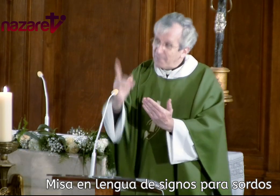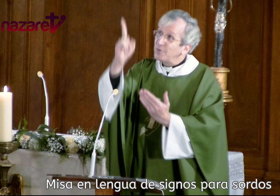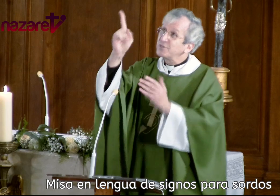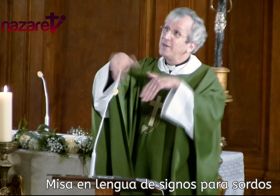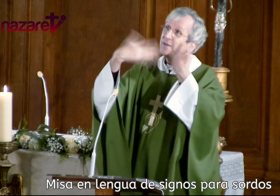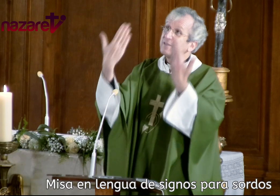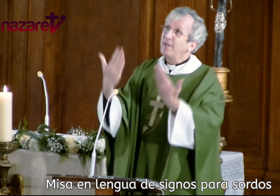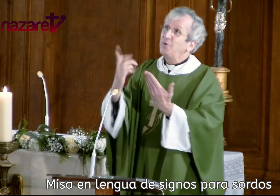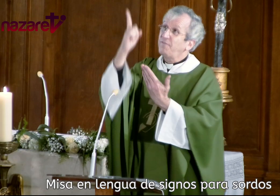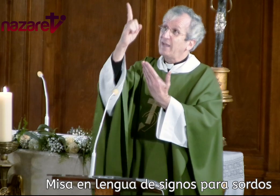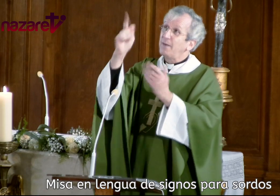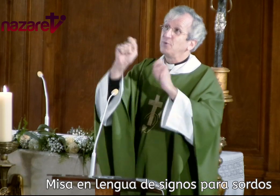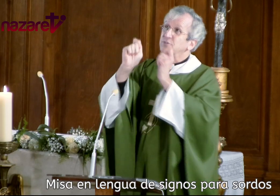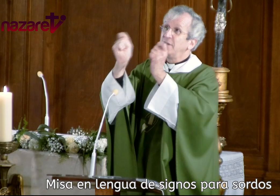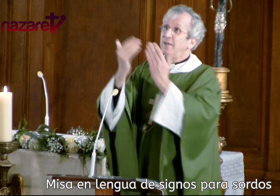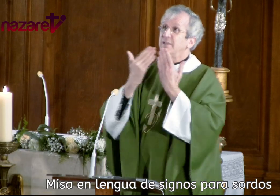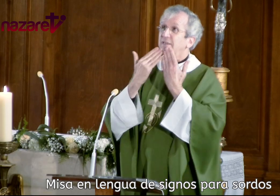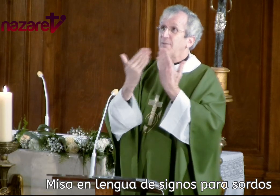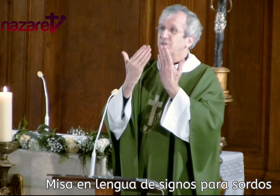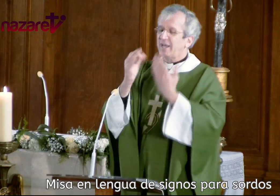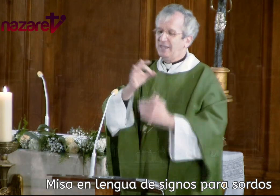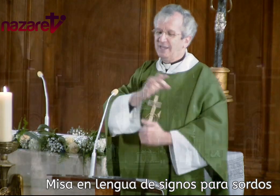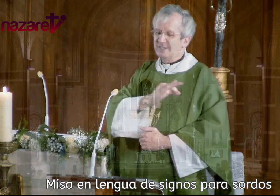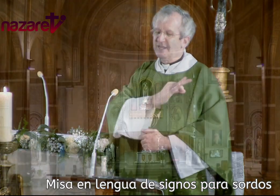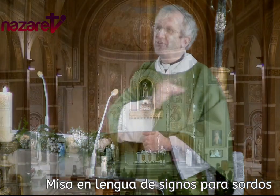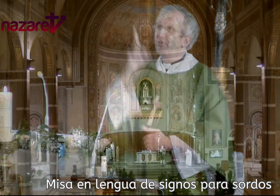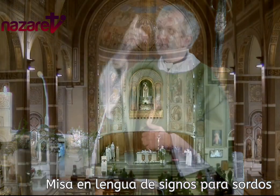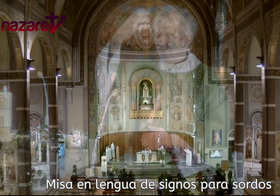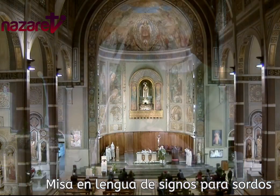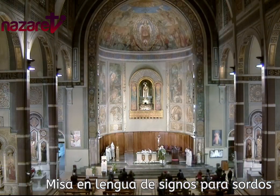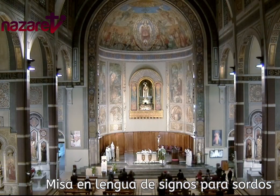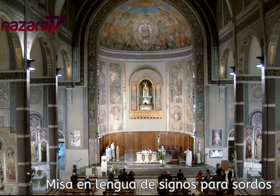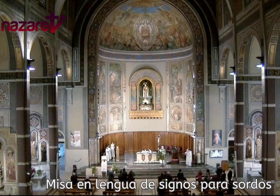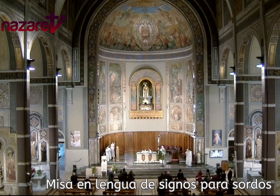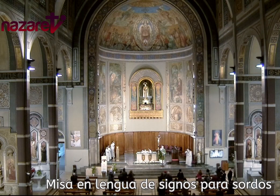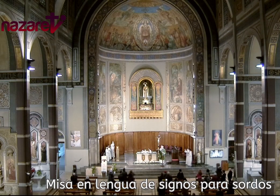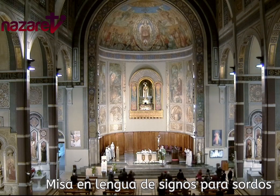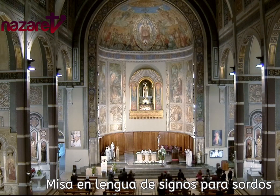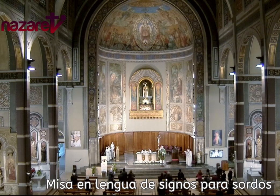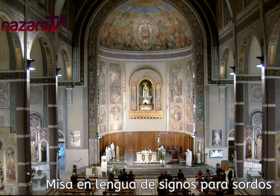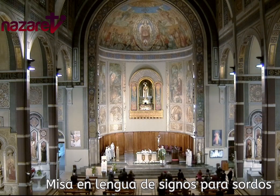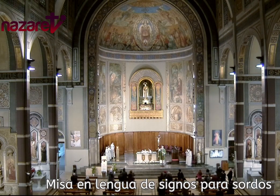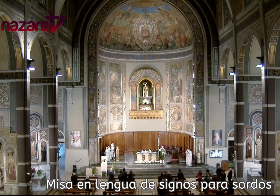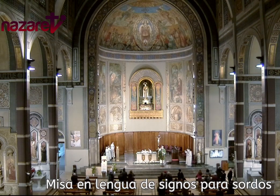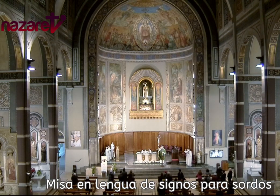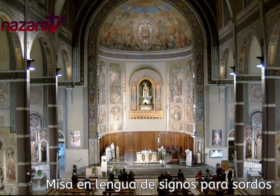te glorificamos te damos gracias señor dios rey celestial dios padre